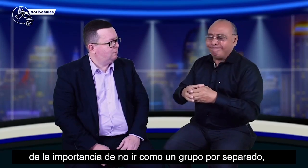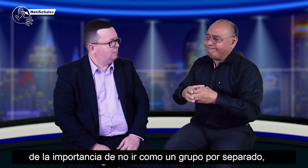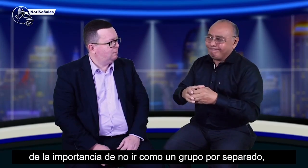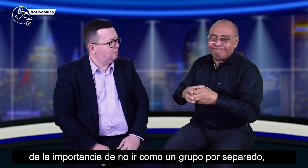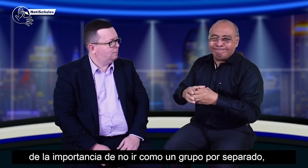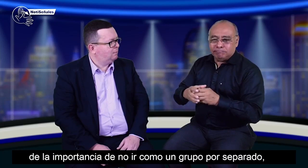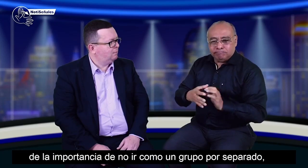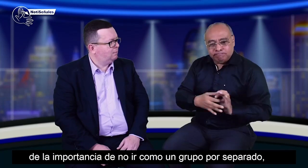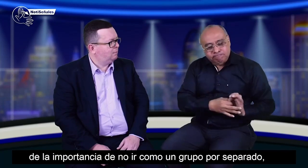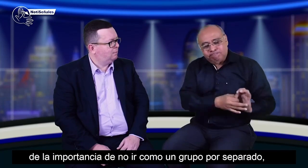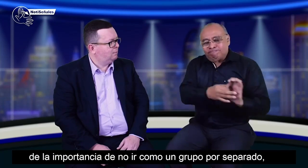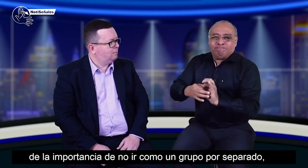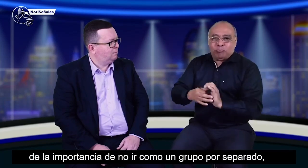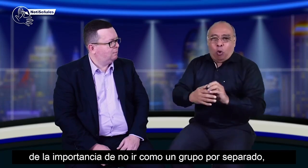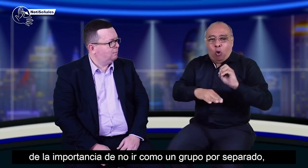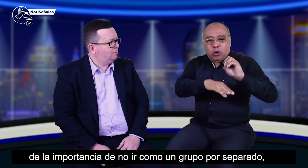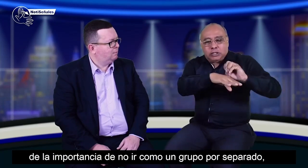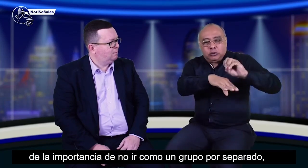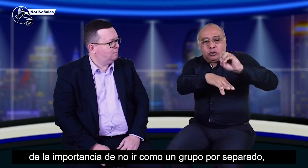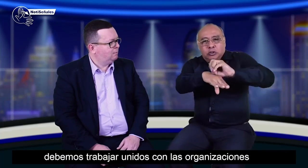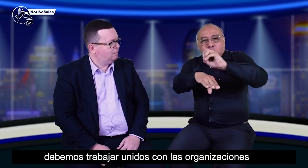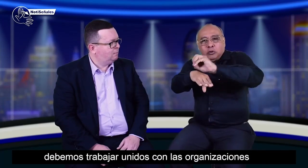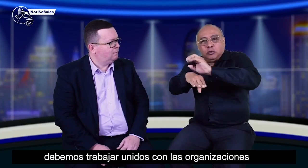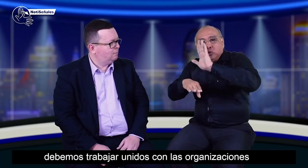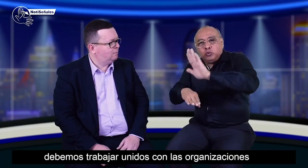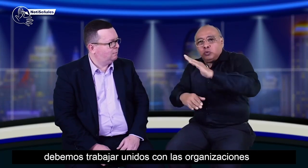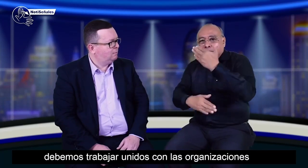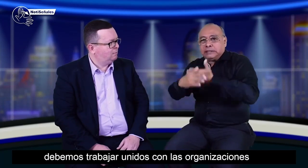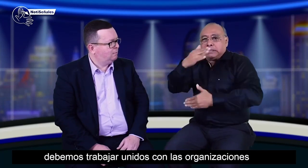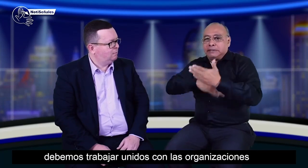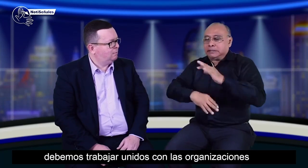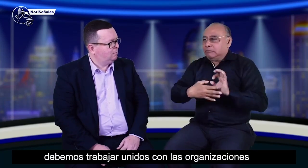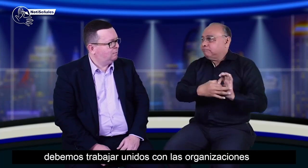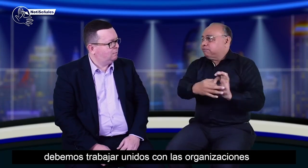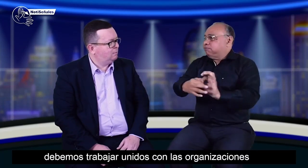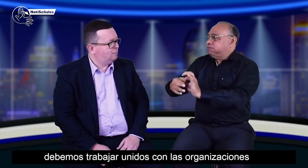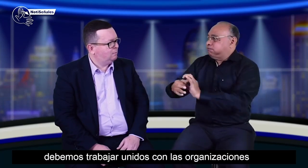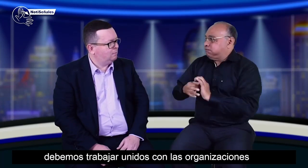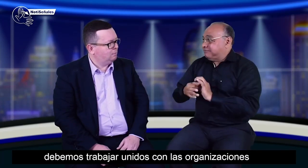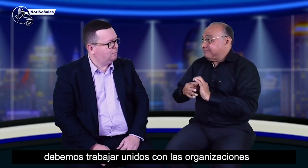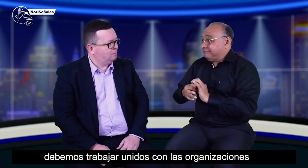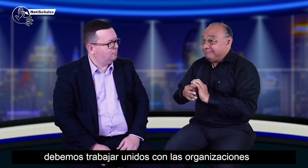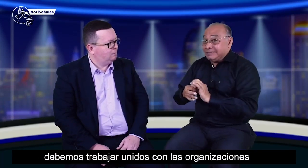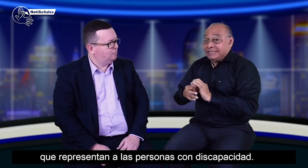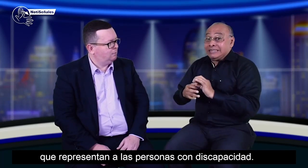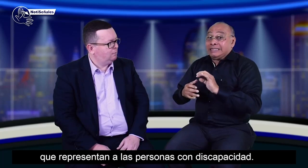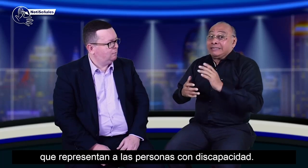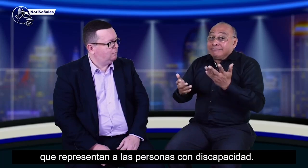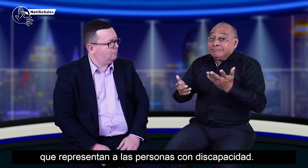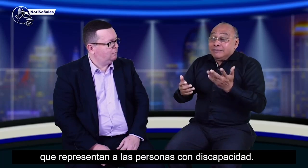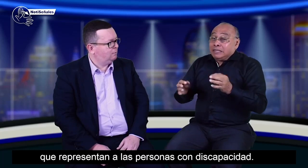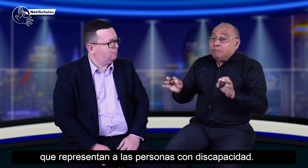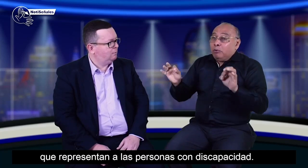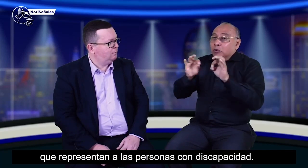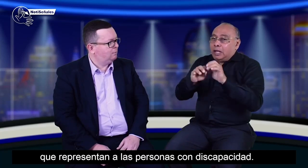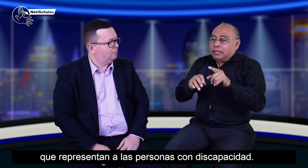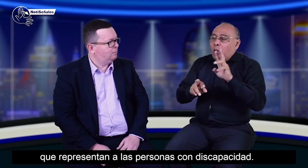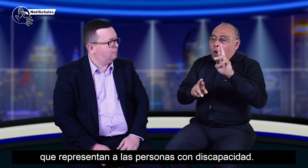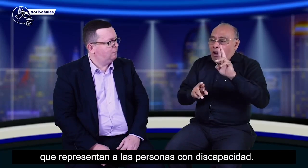ir como un grupo por separado. Debemos trabajar unidos con las organizaciones que representan a las personas con